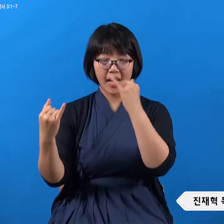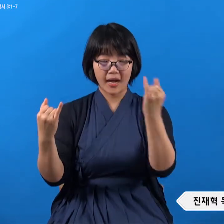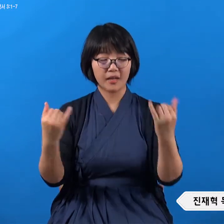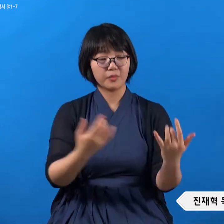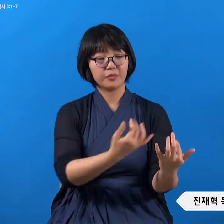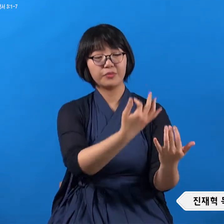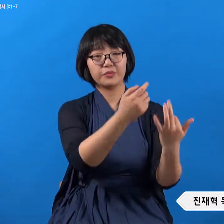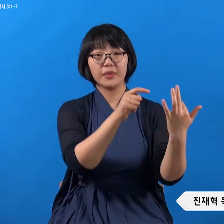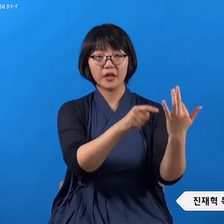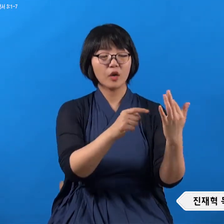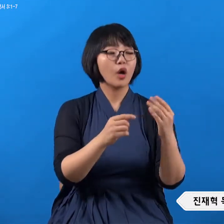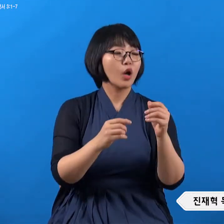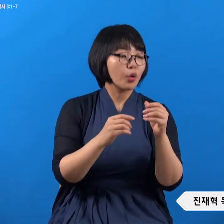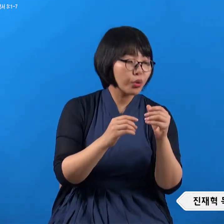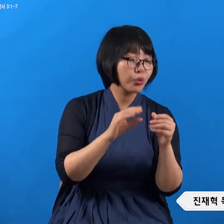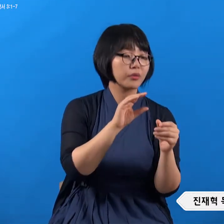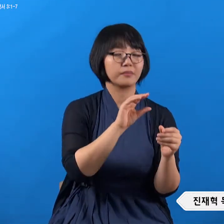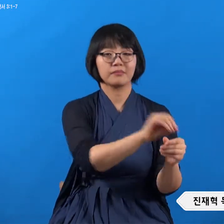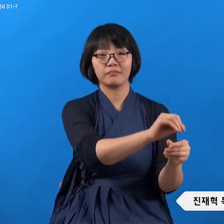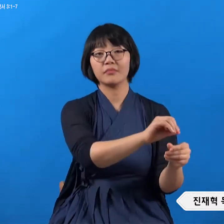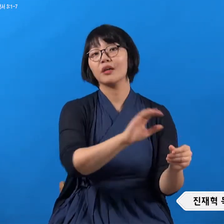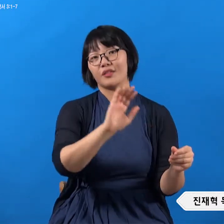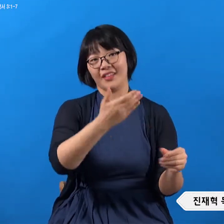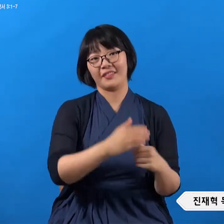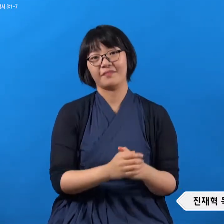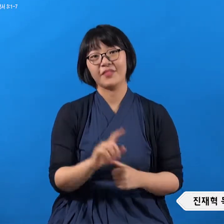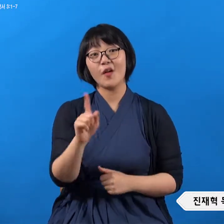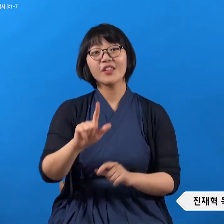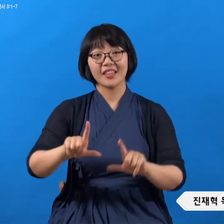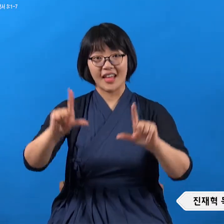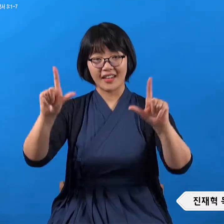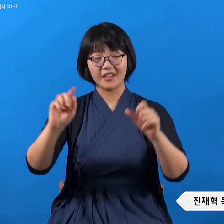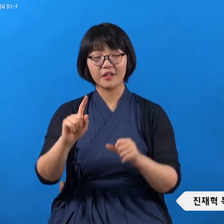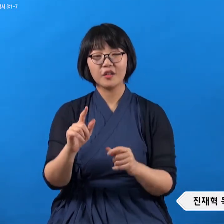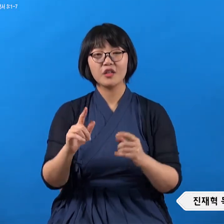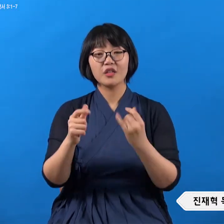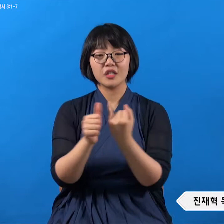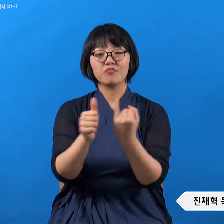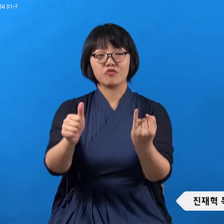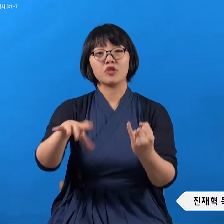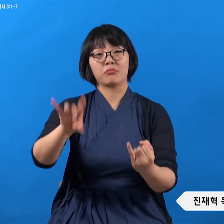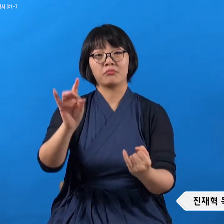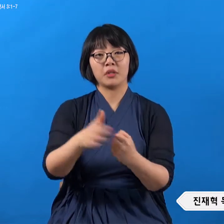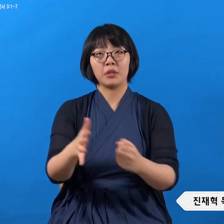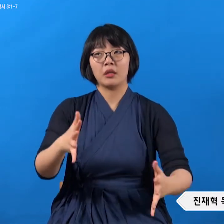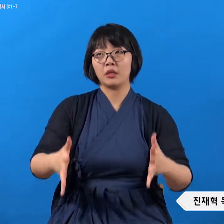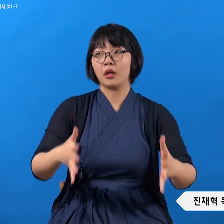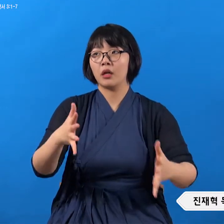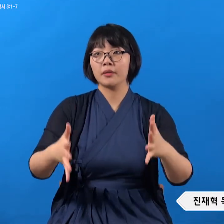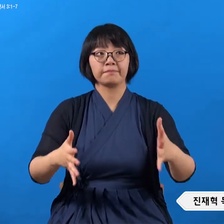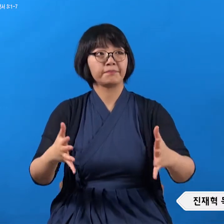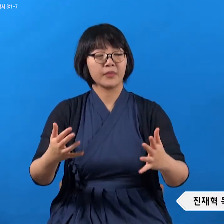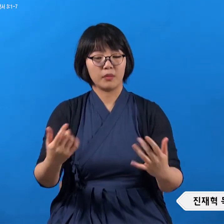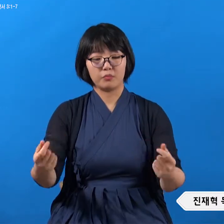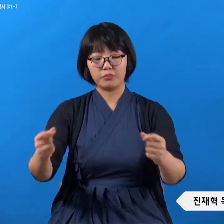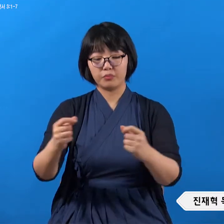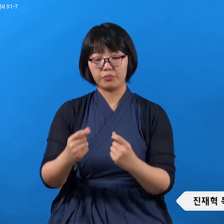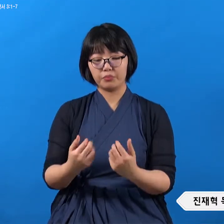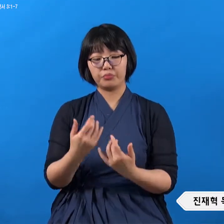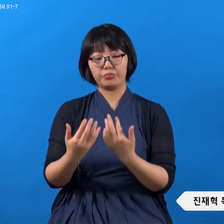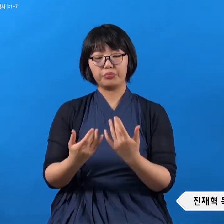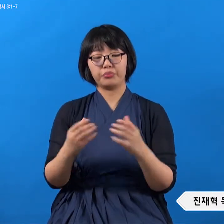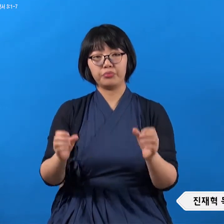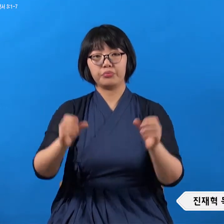불을 끄고 꼽아야 합니다. 어떨 때는 신랑 신부가 너무 당황해서 불만 붙이고 그대로 꼽고자